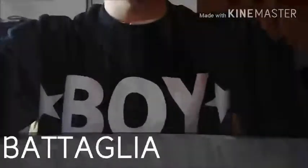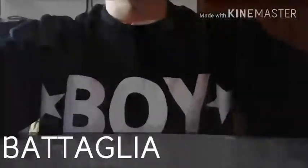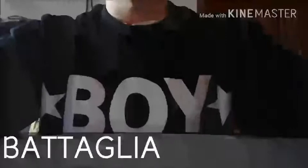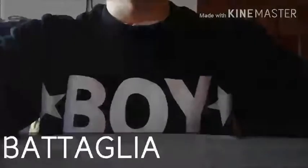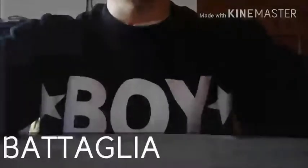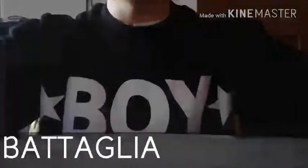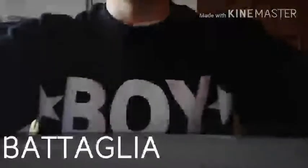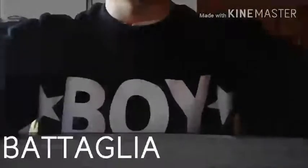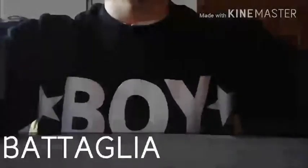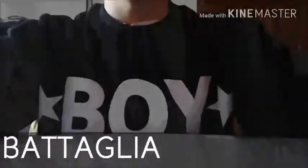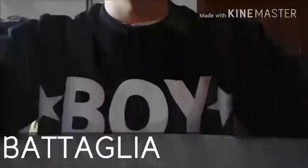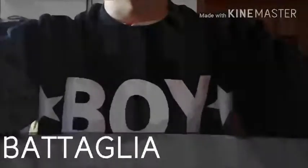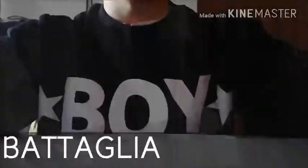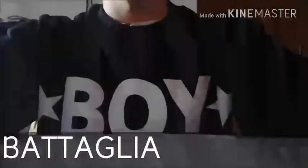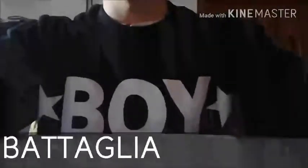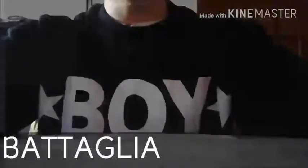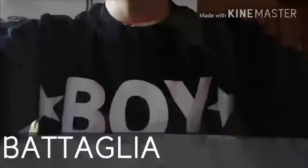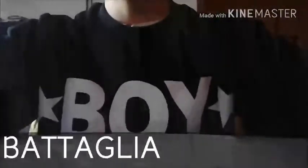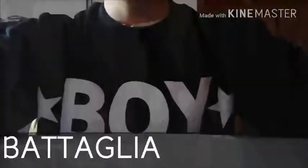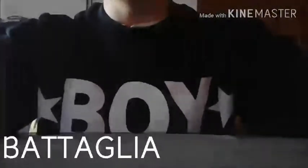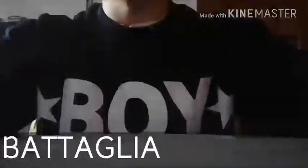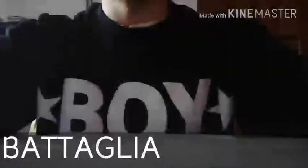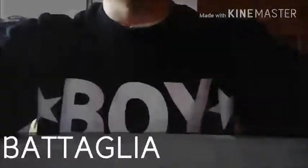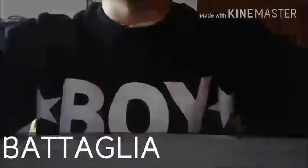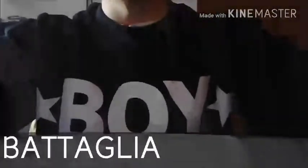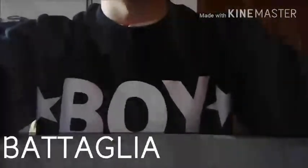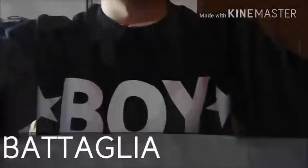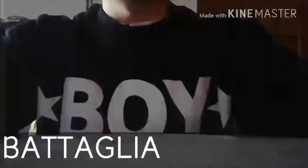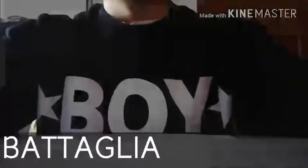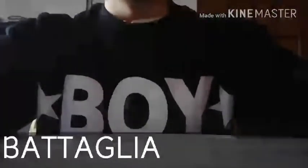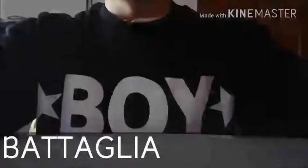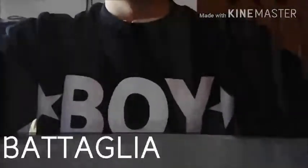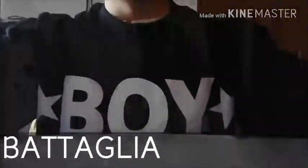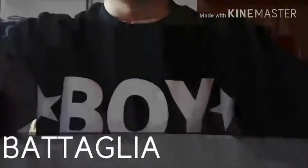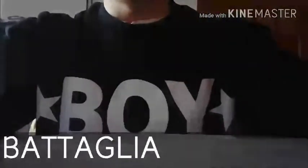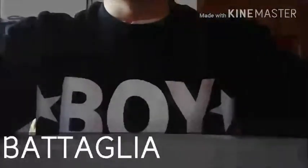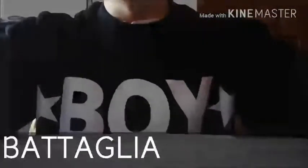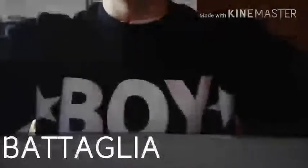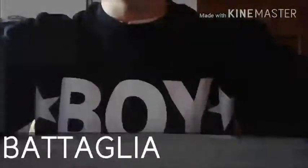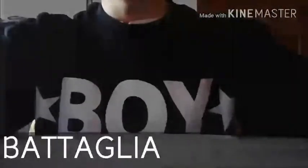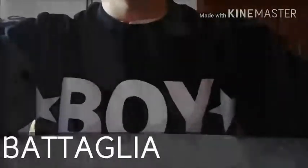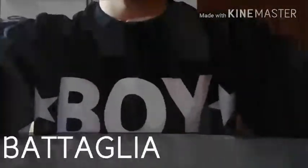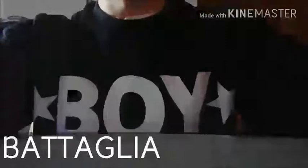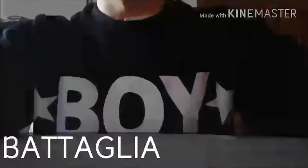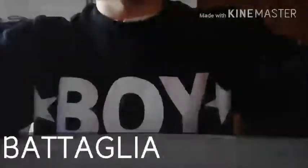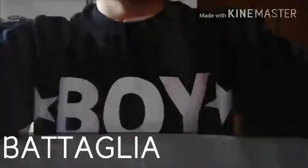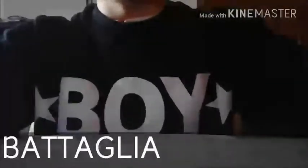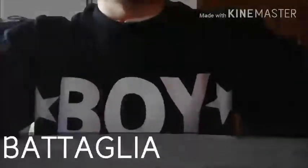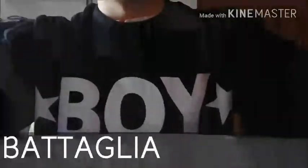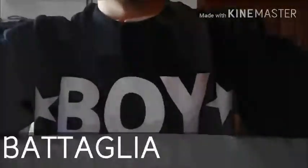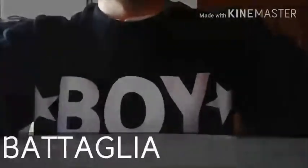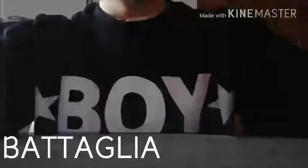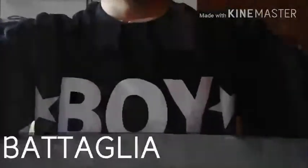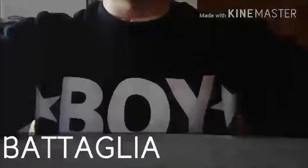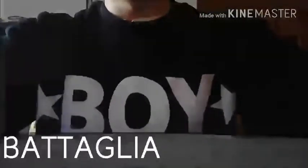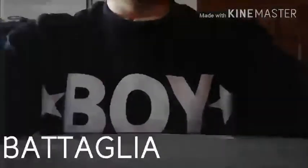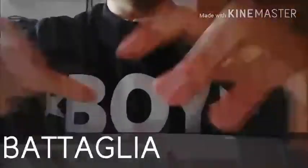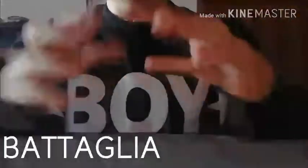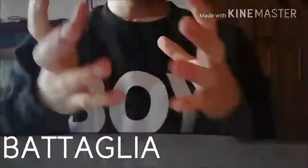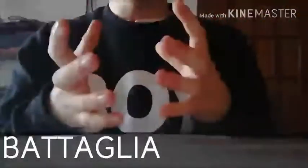battaglie dovete associare l'evento all'eletto costitutivo della guerra gli eventi i fatti che